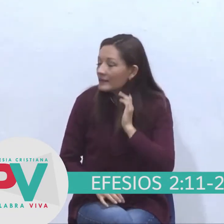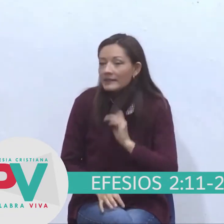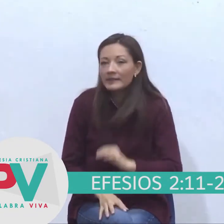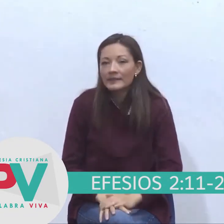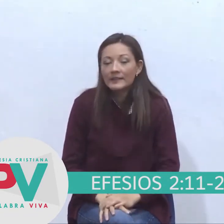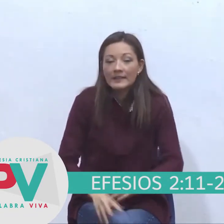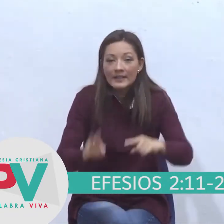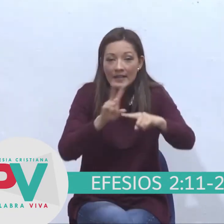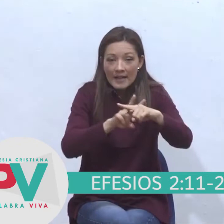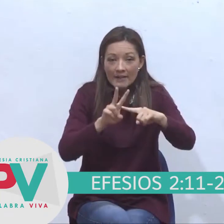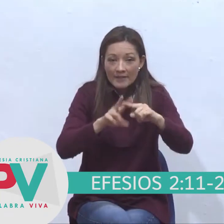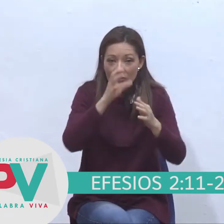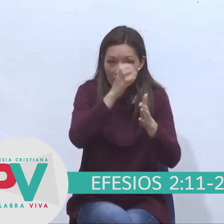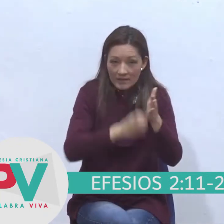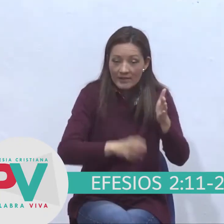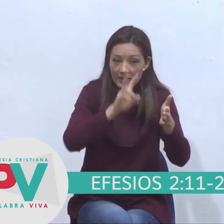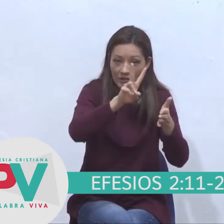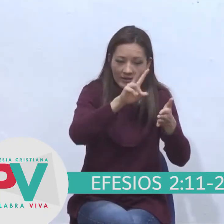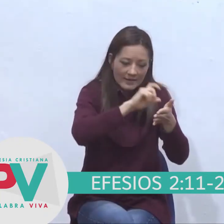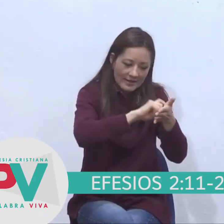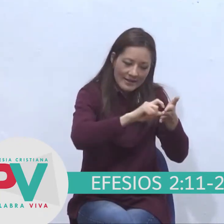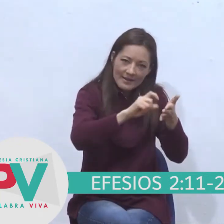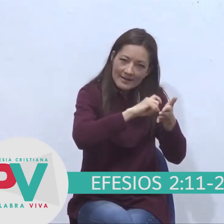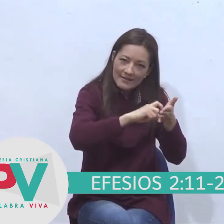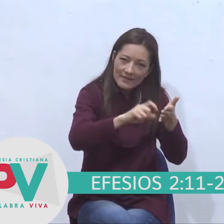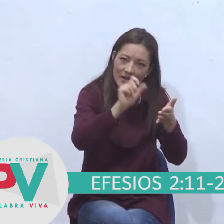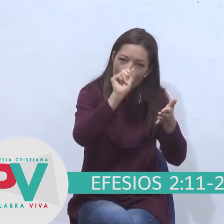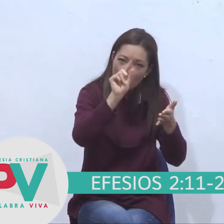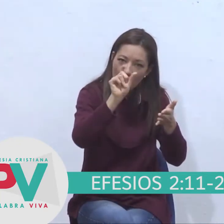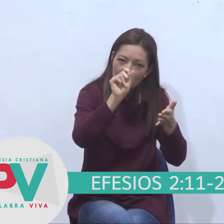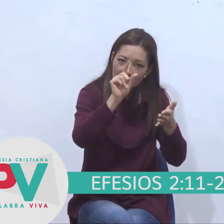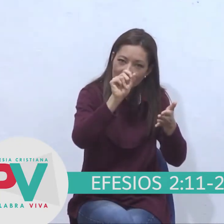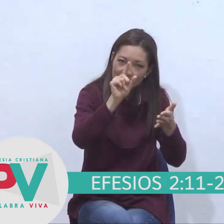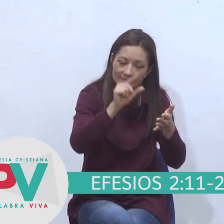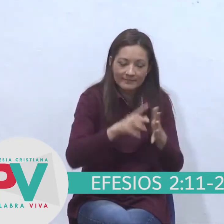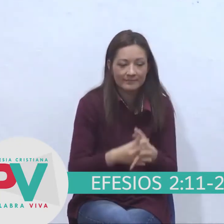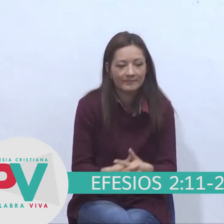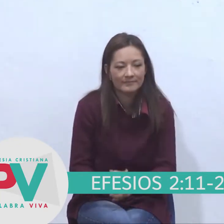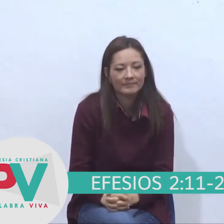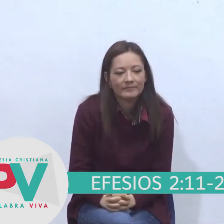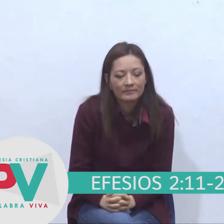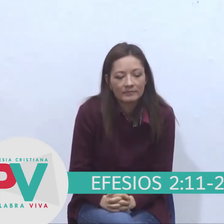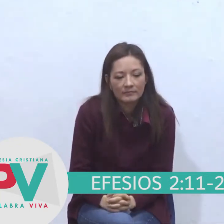Y en Efesios capítulo número 2 leamos el versículo 11.